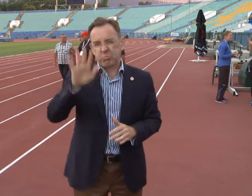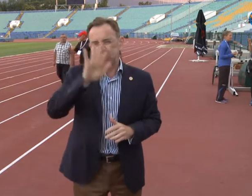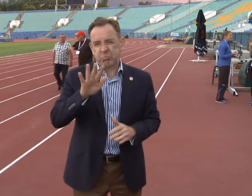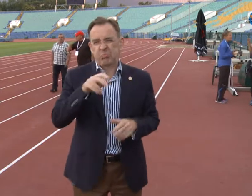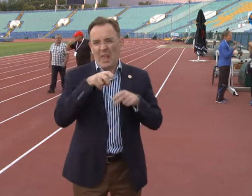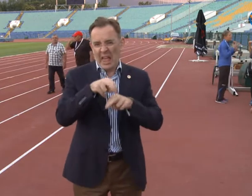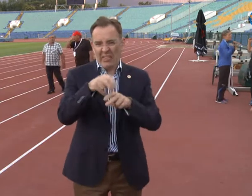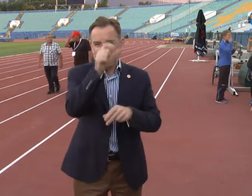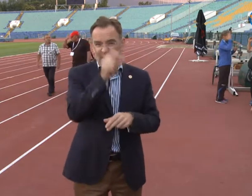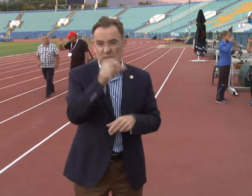370 atletov.